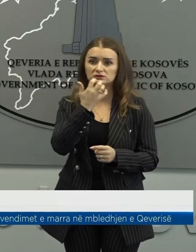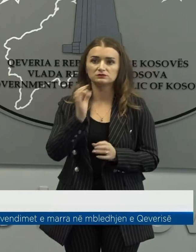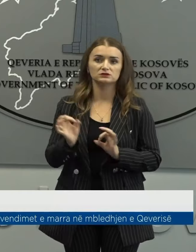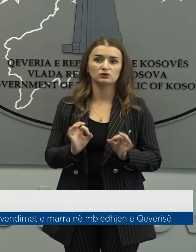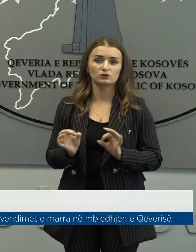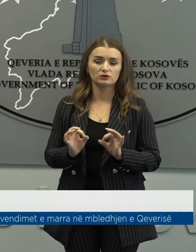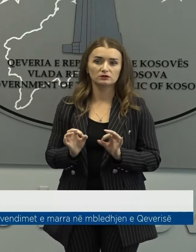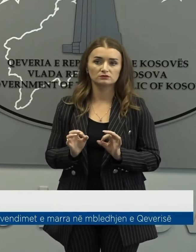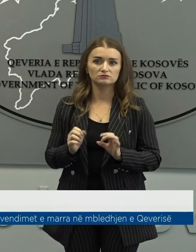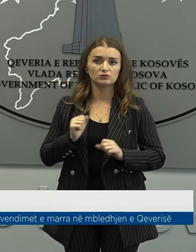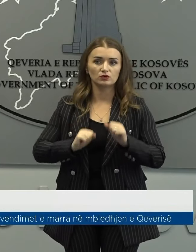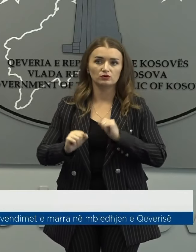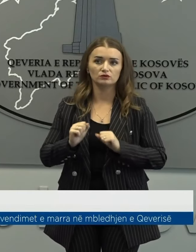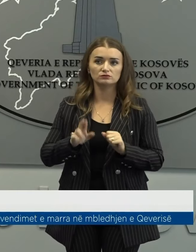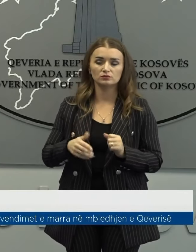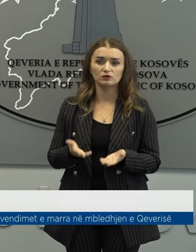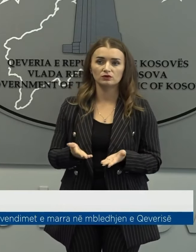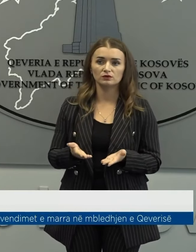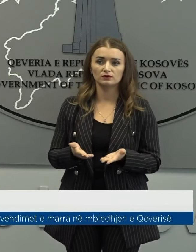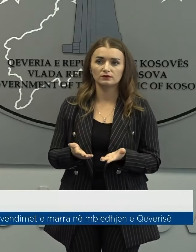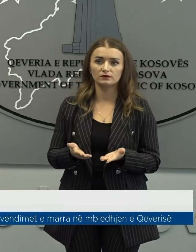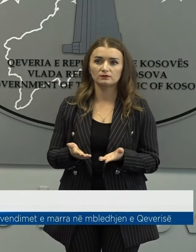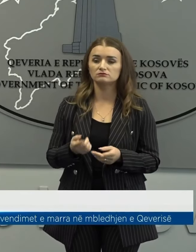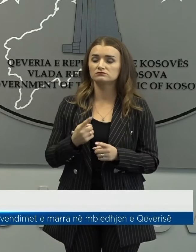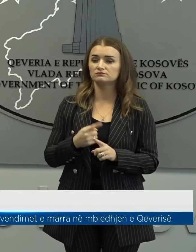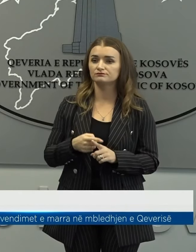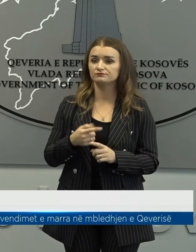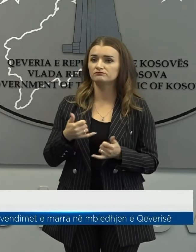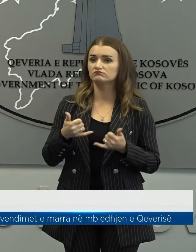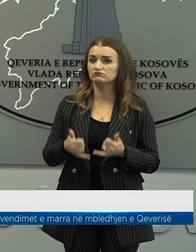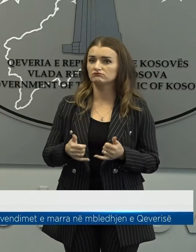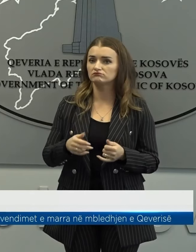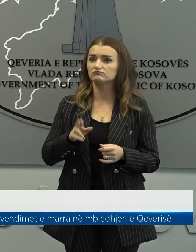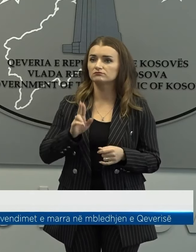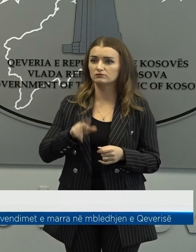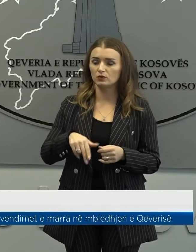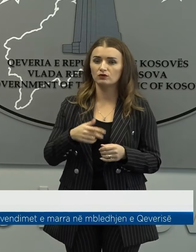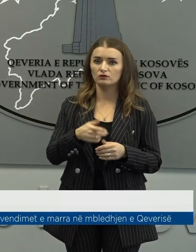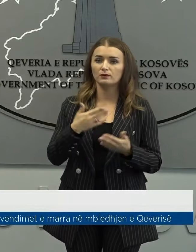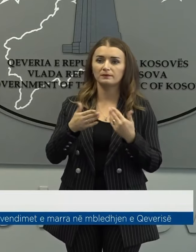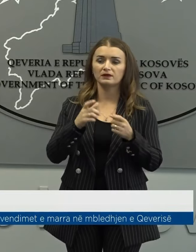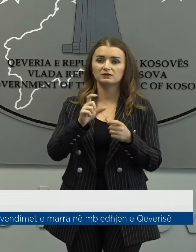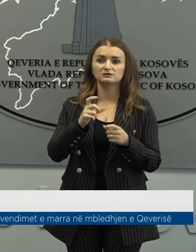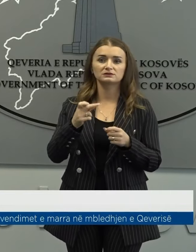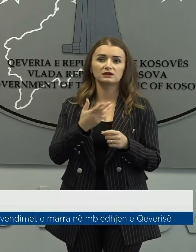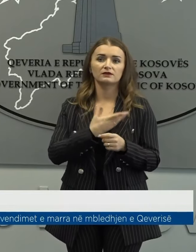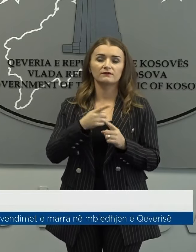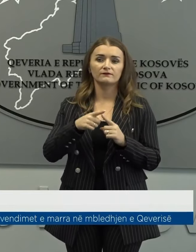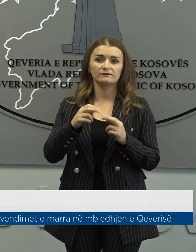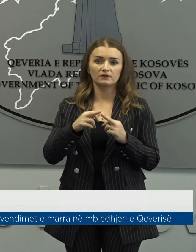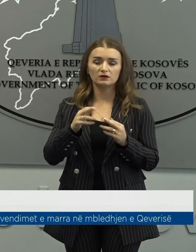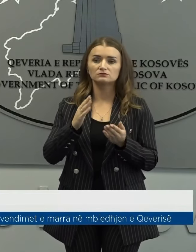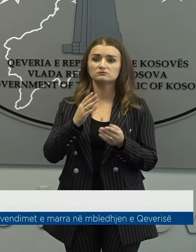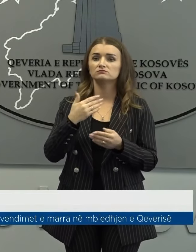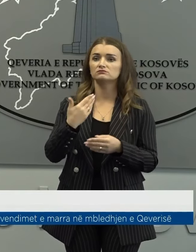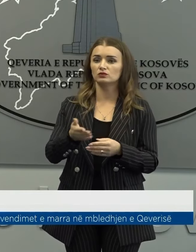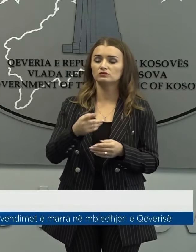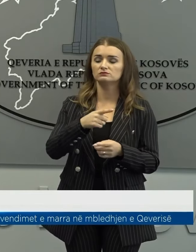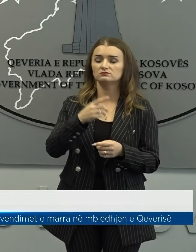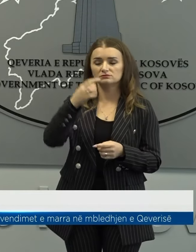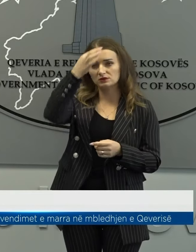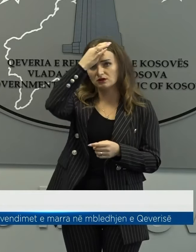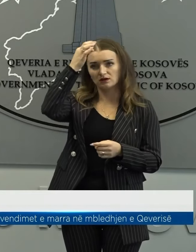në Serbi. Mirë po, sot është një mbledhje e ceftas, e cila tashmë ka filluar, ndërka që të hënën është samiti i Berlinit, kur